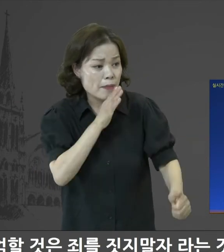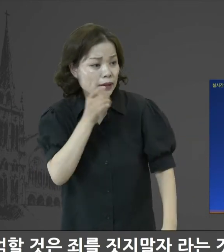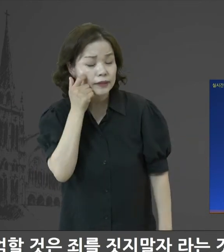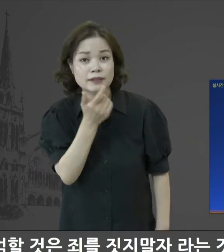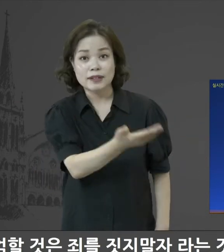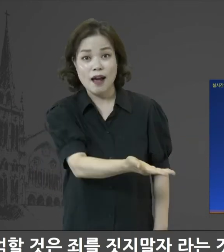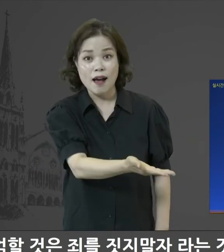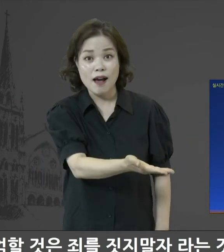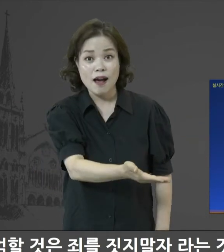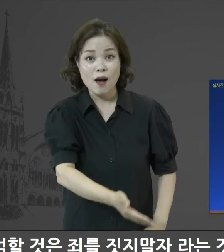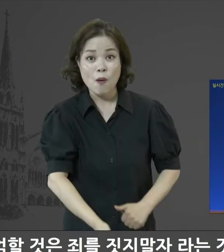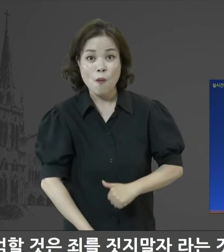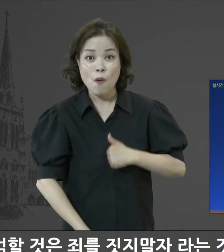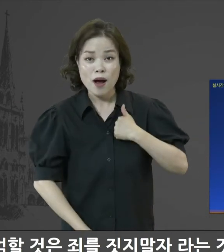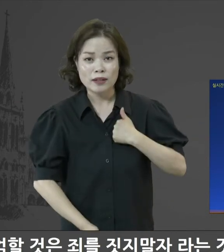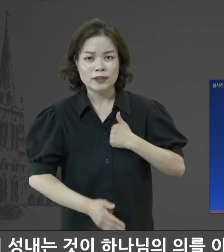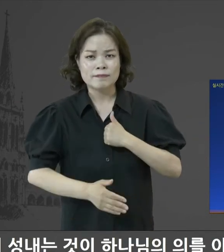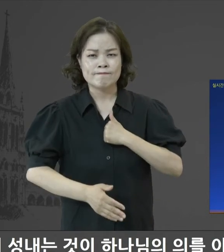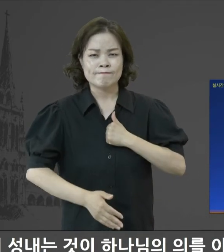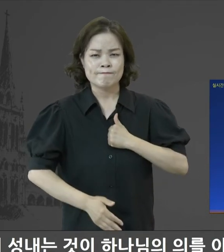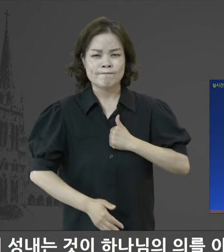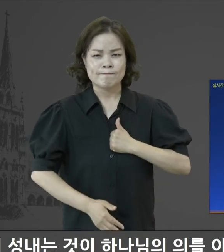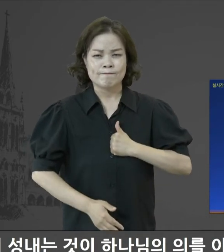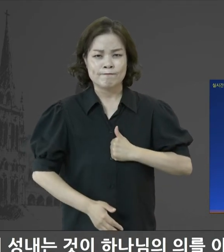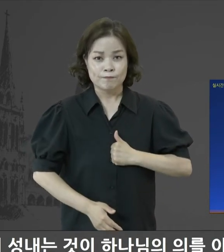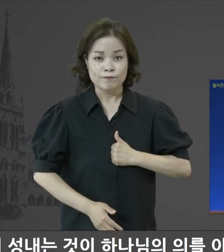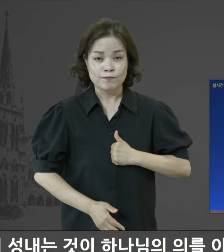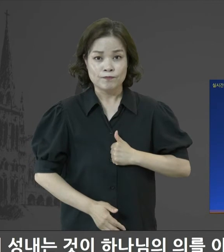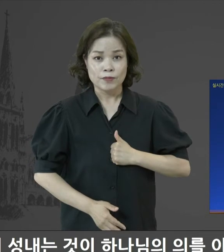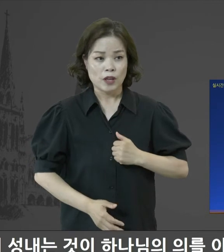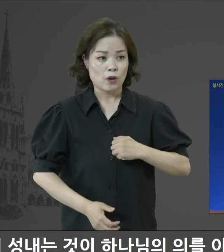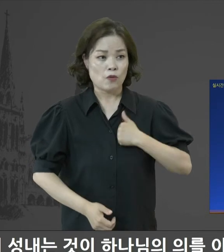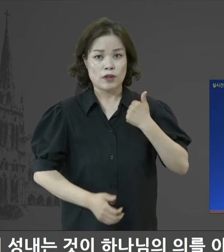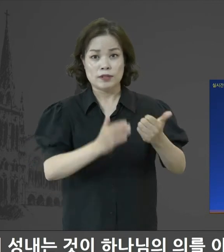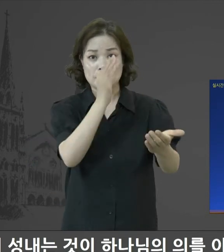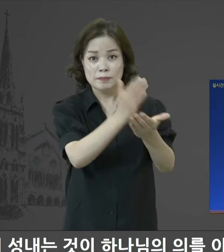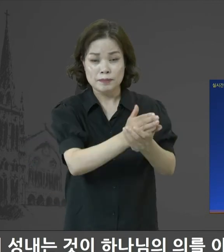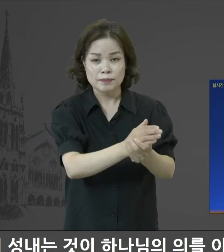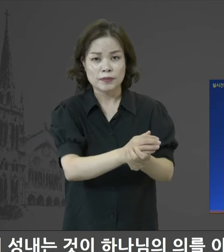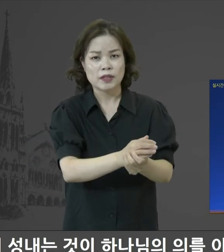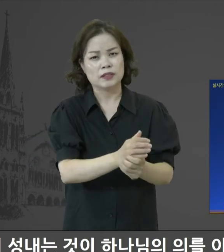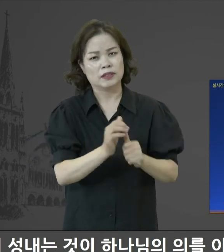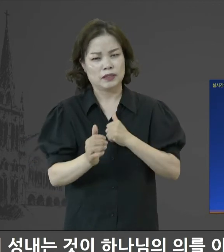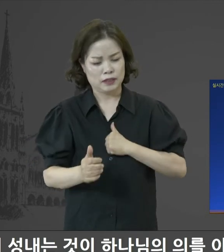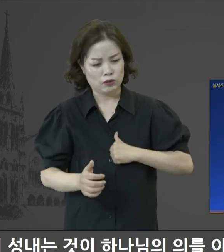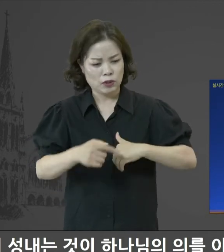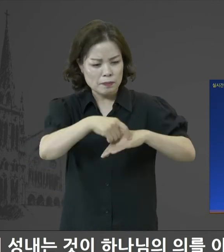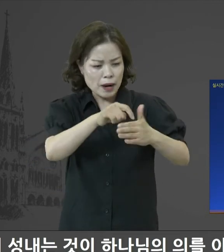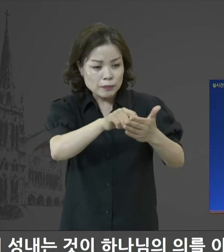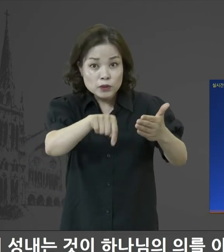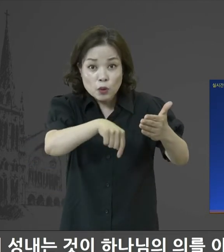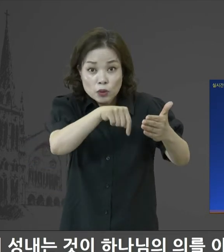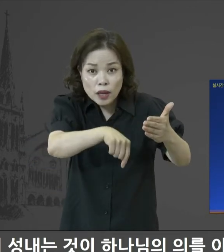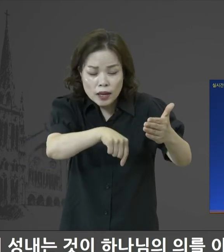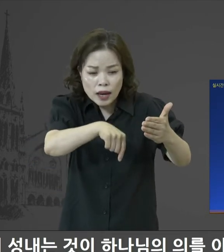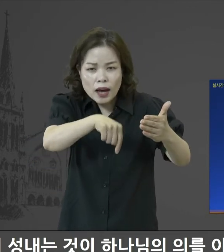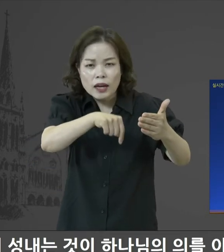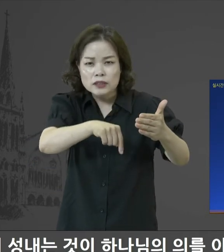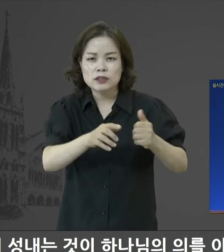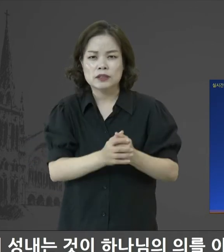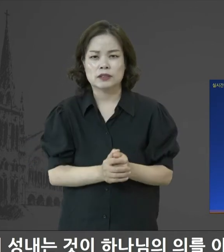옳으냐? 화내기를 더디하라. 이런 말씀들이 우리의 가슴 속에, 우리의 이 내면